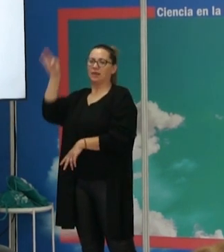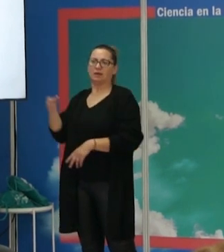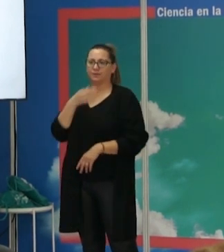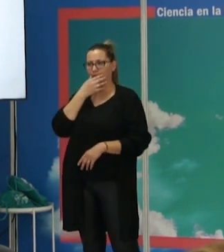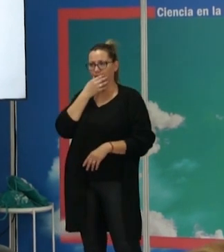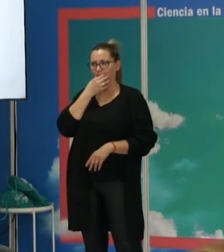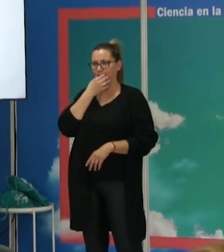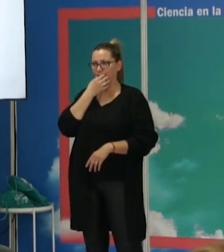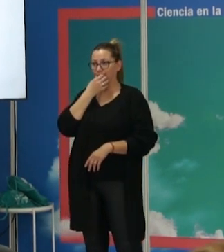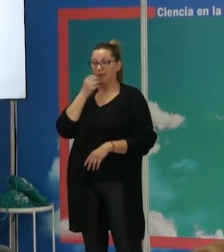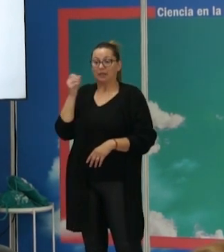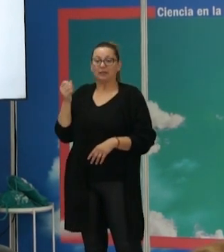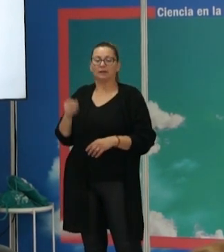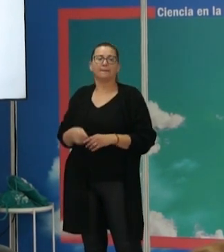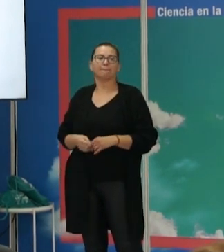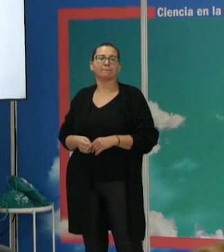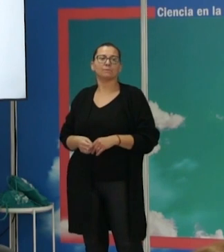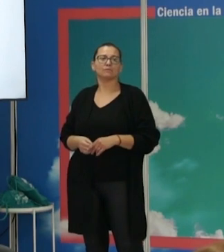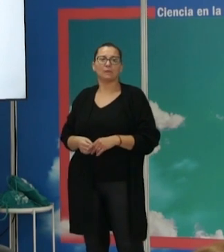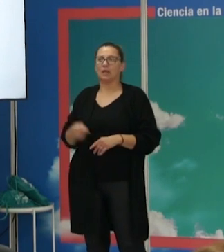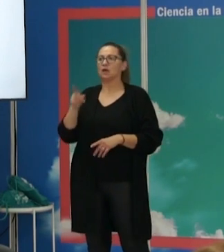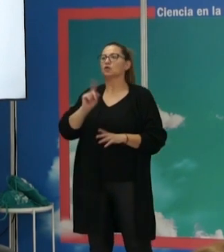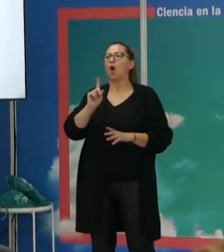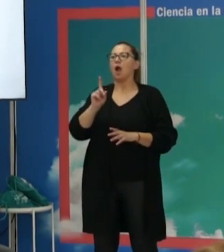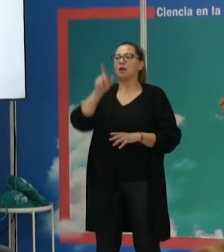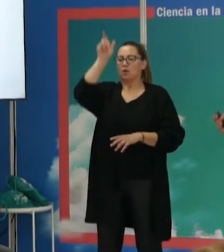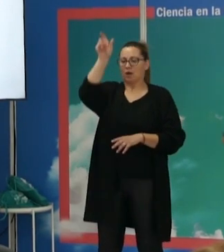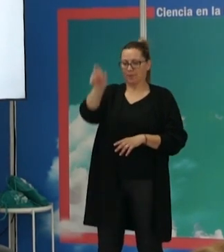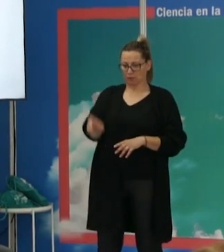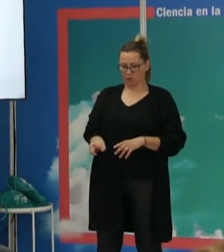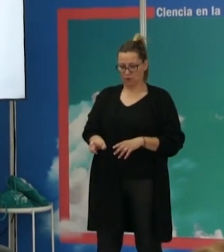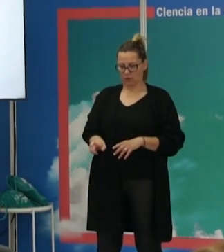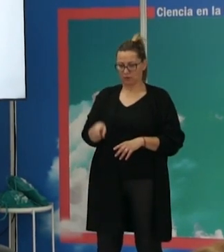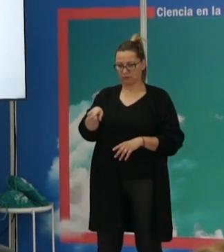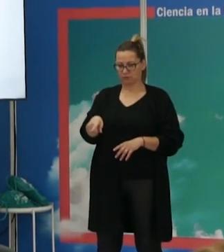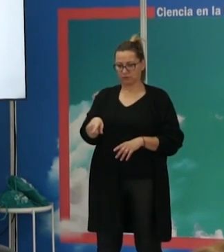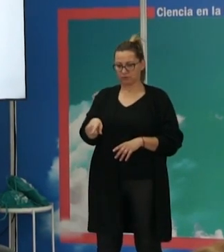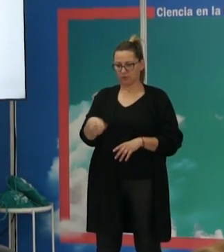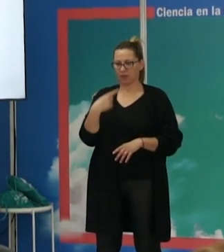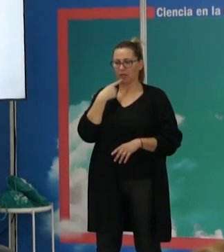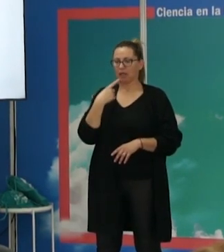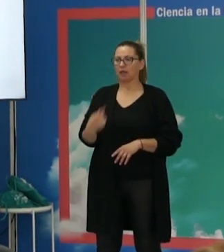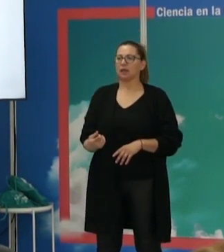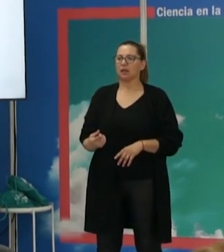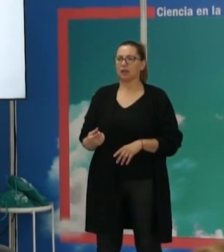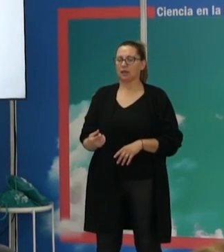estas otras personas, no aquel que realmente cumple una condición fisiológica que le permite equivaler,